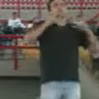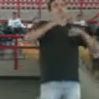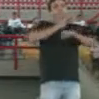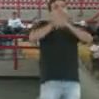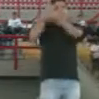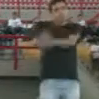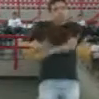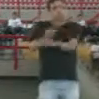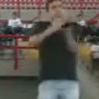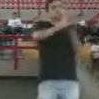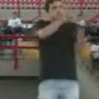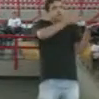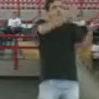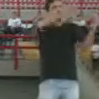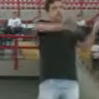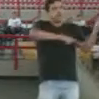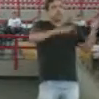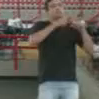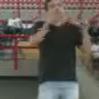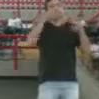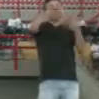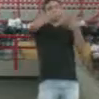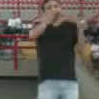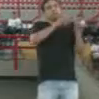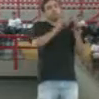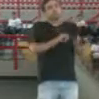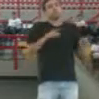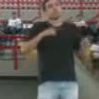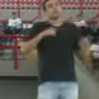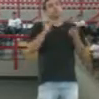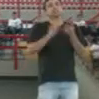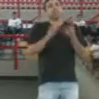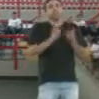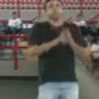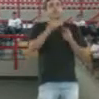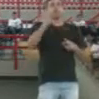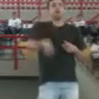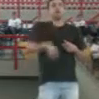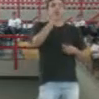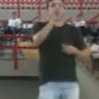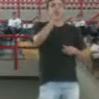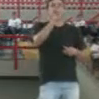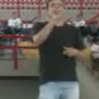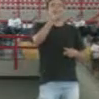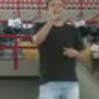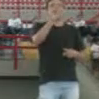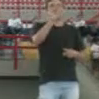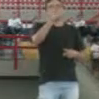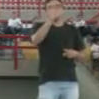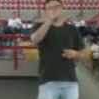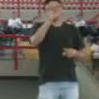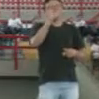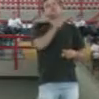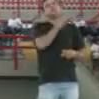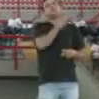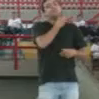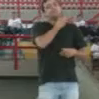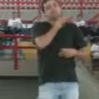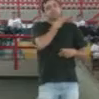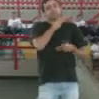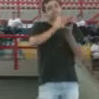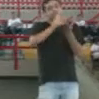que a gente leia o livro. Mas tem besteira, tem cultura de massa, Crepúsculo. Crepúsculo é a loucura